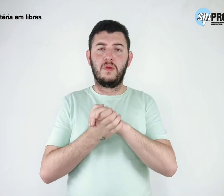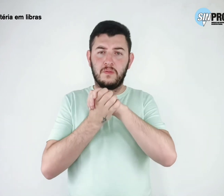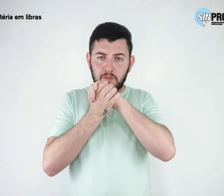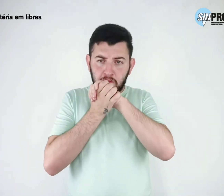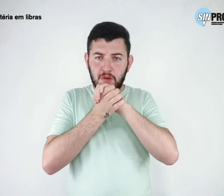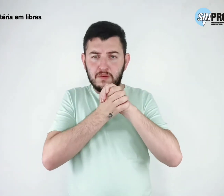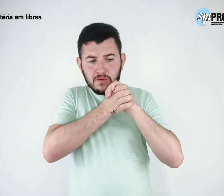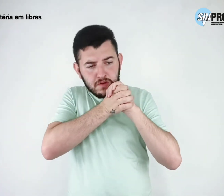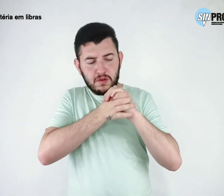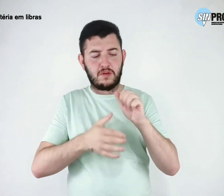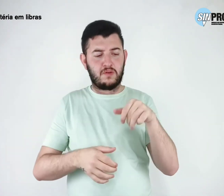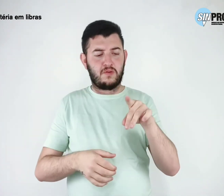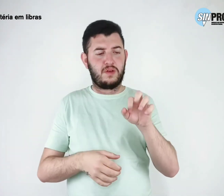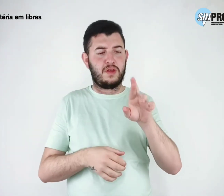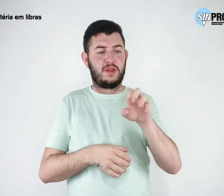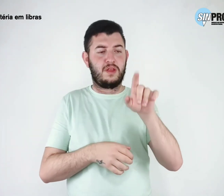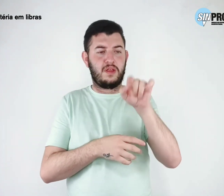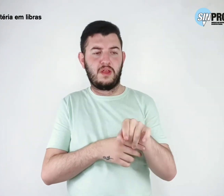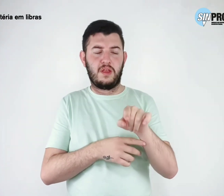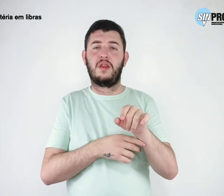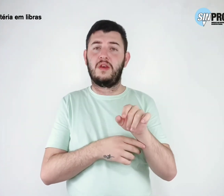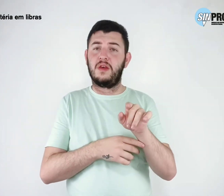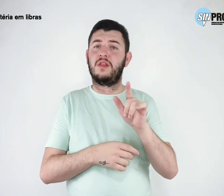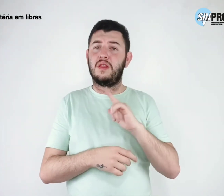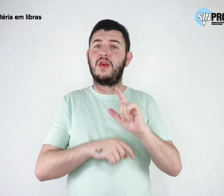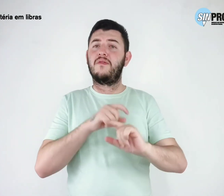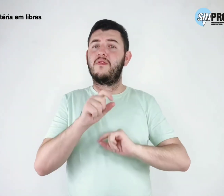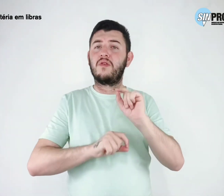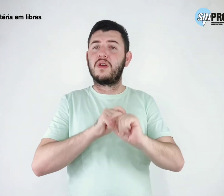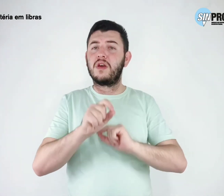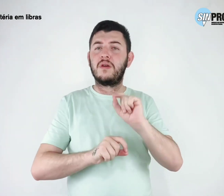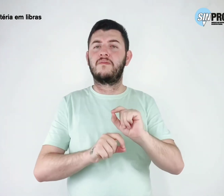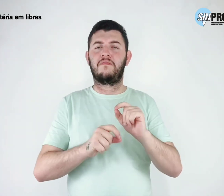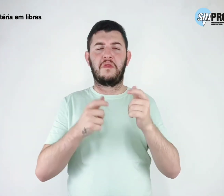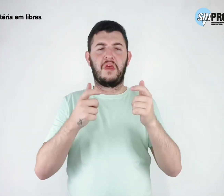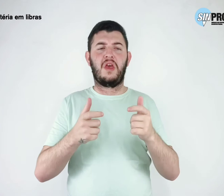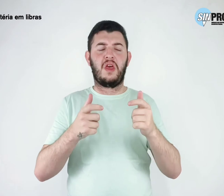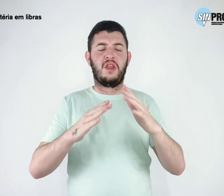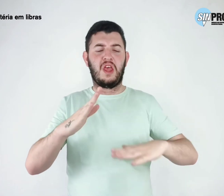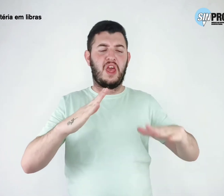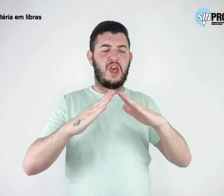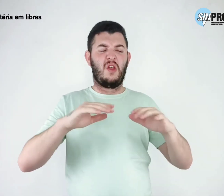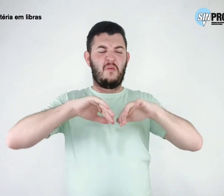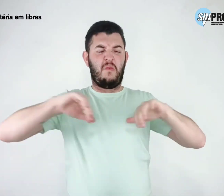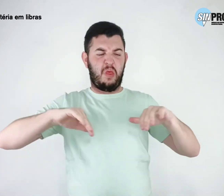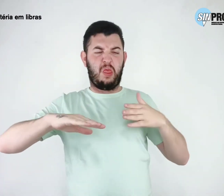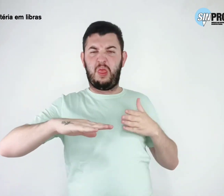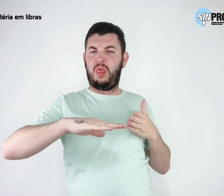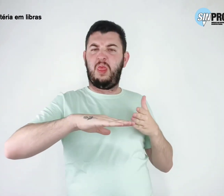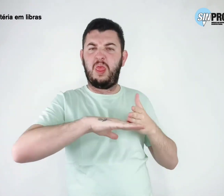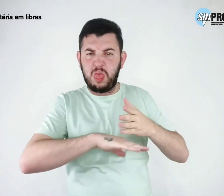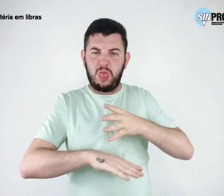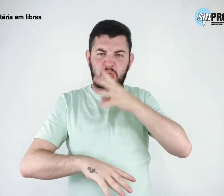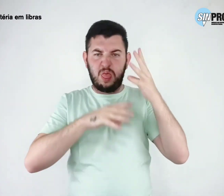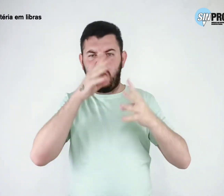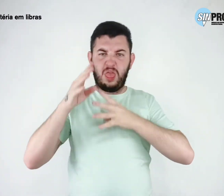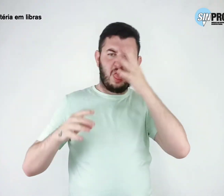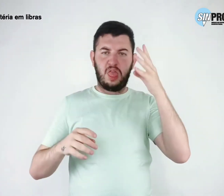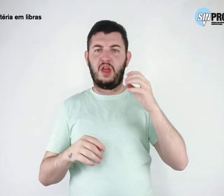anos, teve seu terreiro invadido de forma truculenta pelos policiais 5 dias